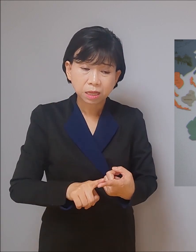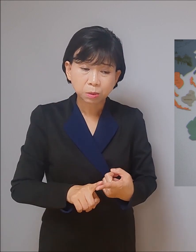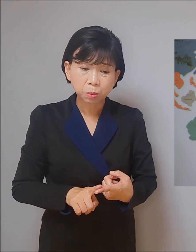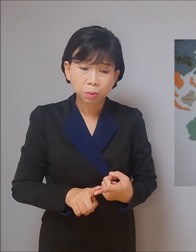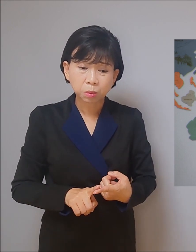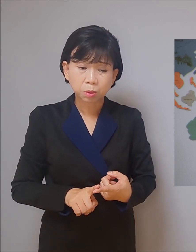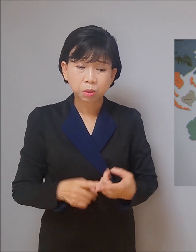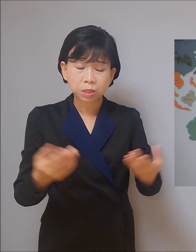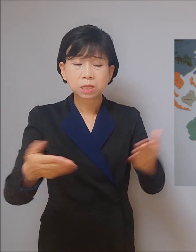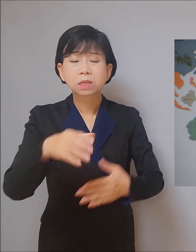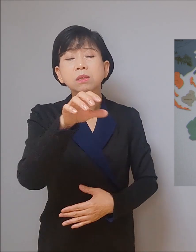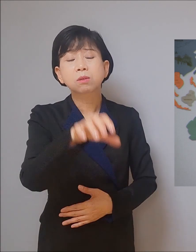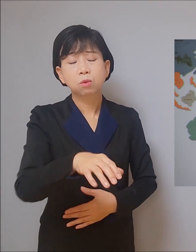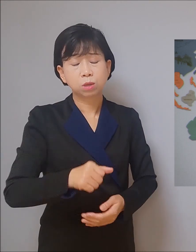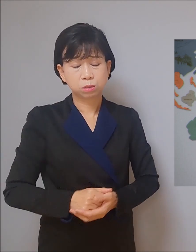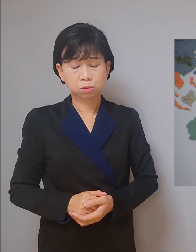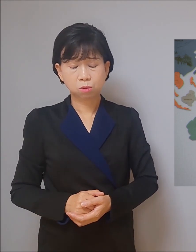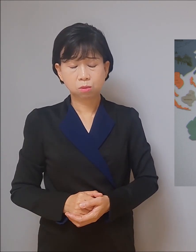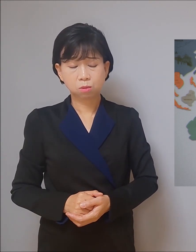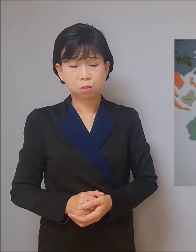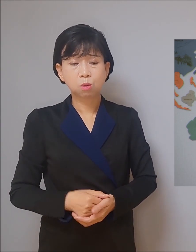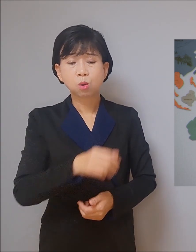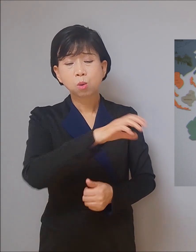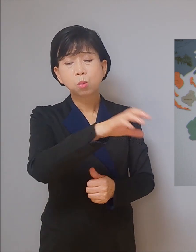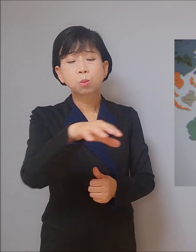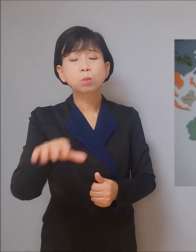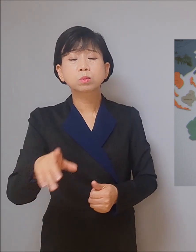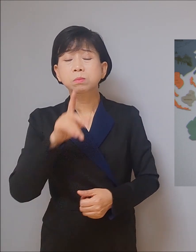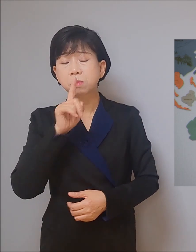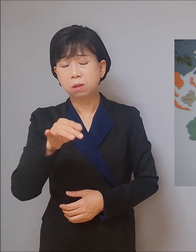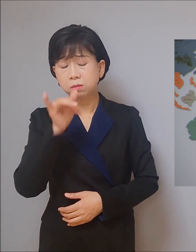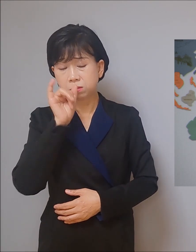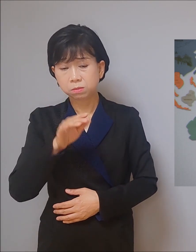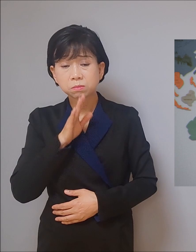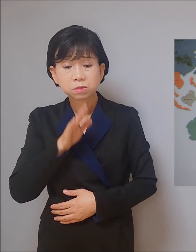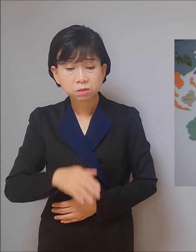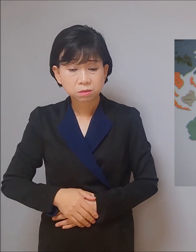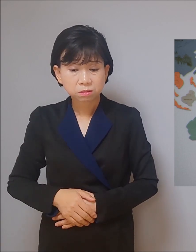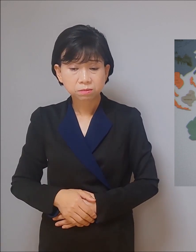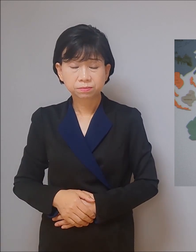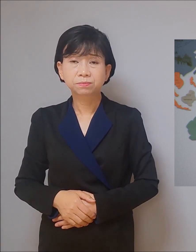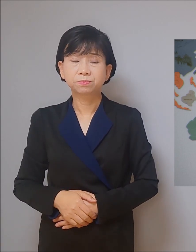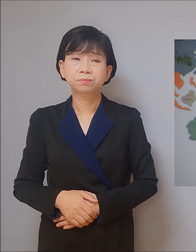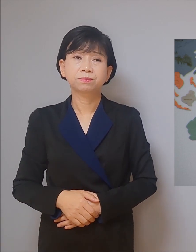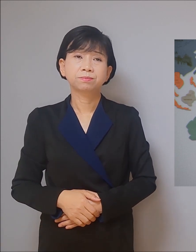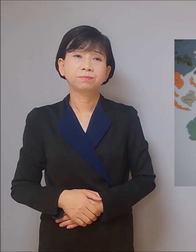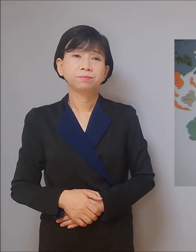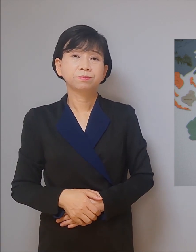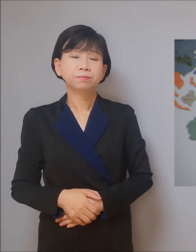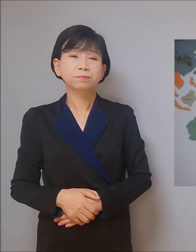직장에서 직장 동료들에게, 직장 상사에게 혹시 들어보셨습니까?